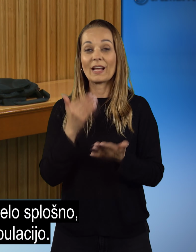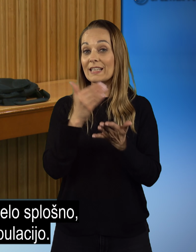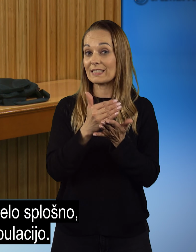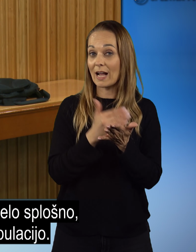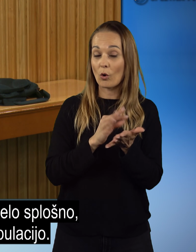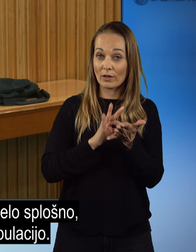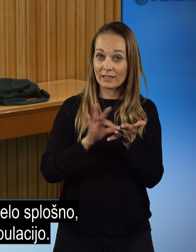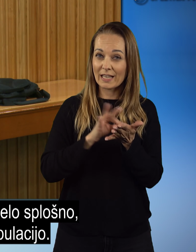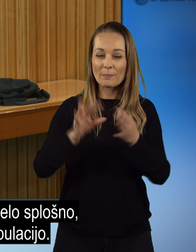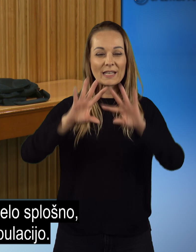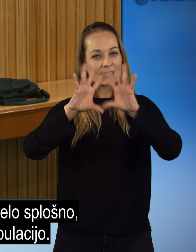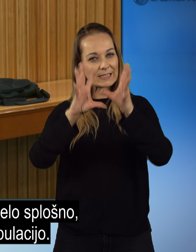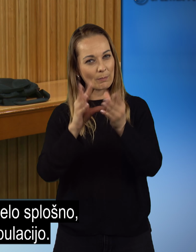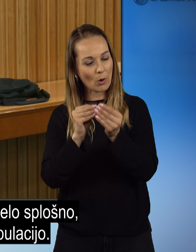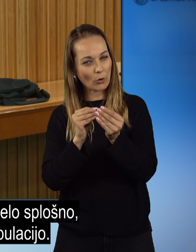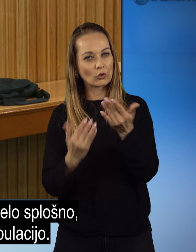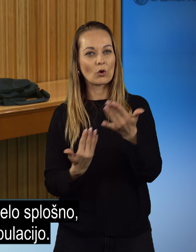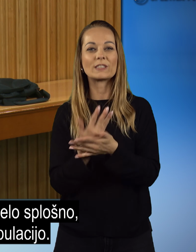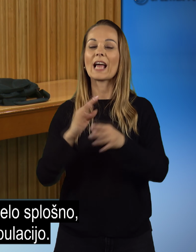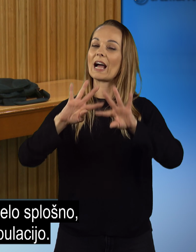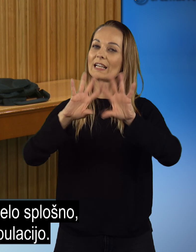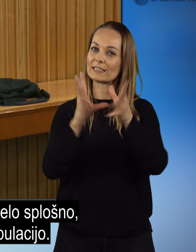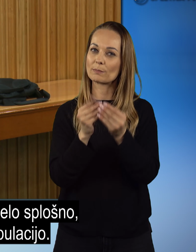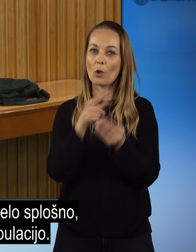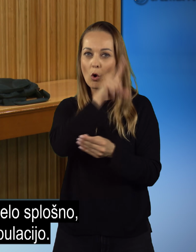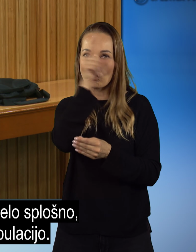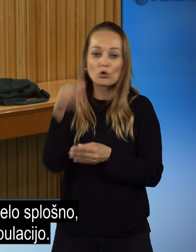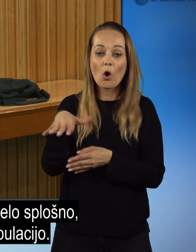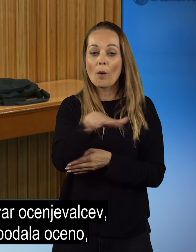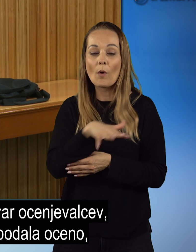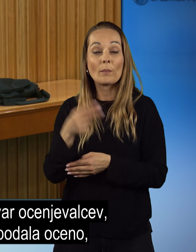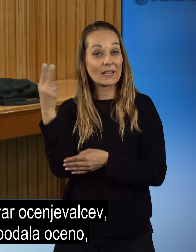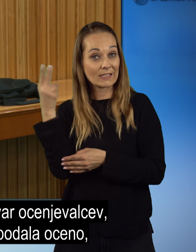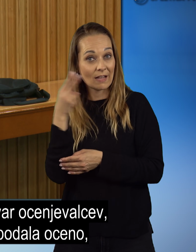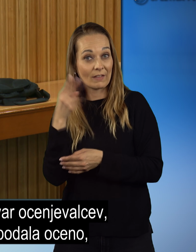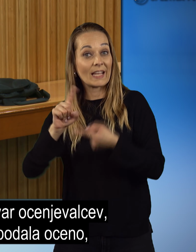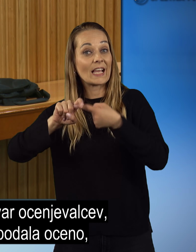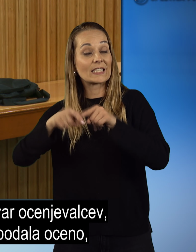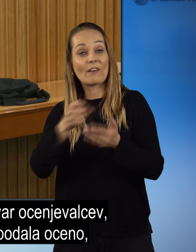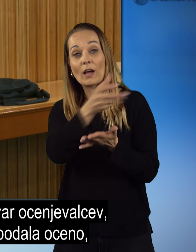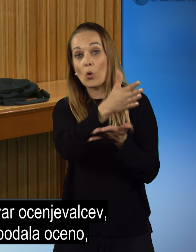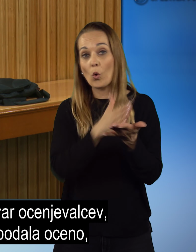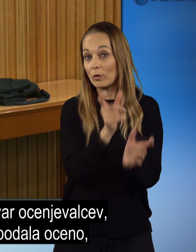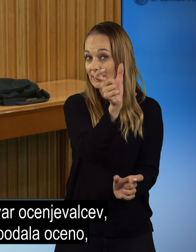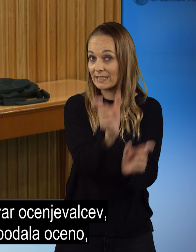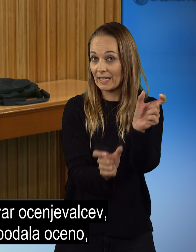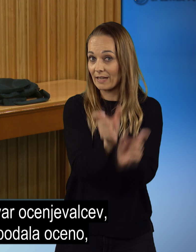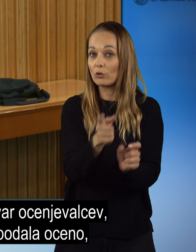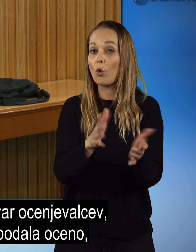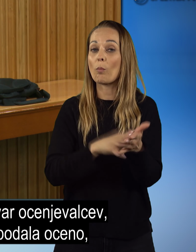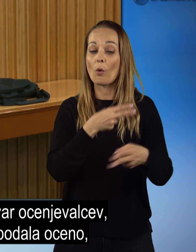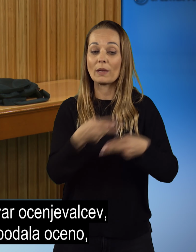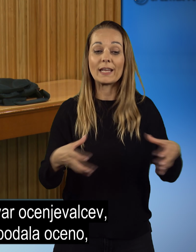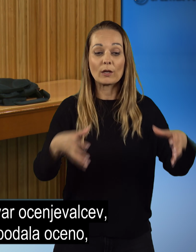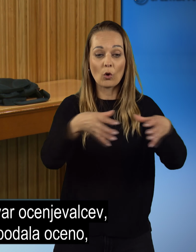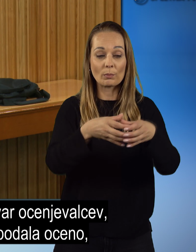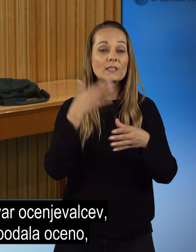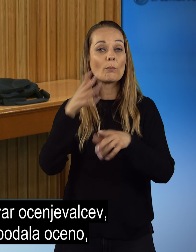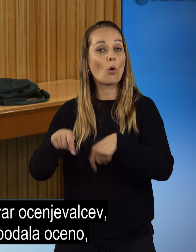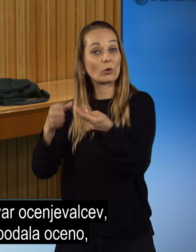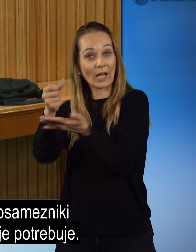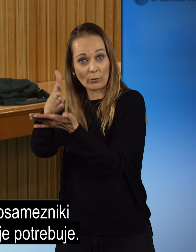Zakon je napisan zelo splošno za splošno populacijo, seveda pa potem stvar ocenjevalcev, torej komisije, ki